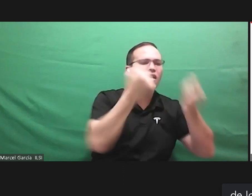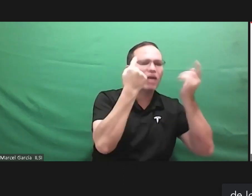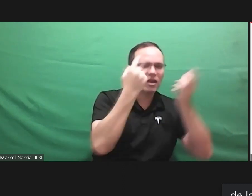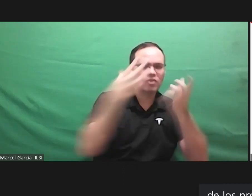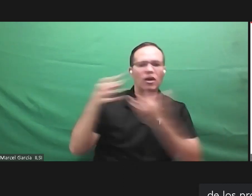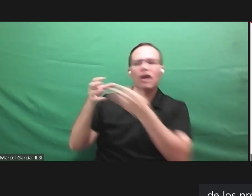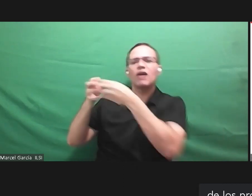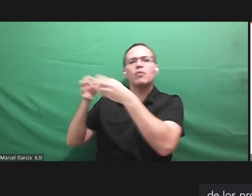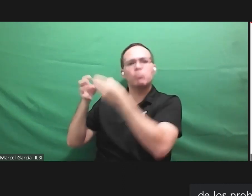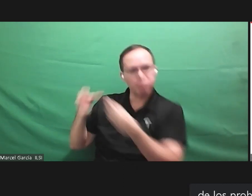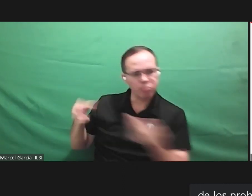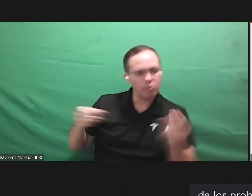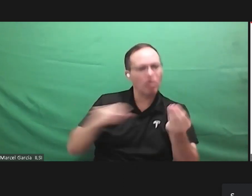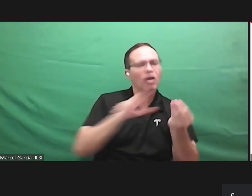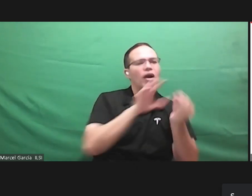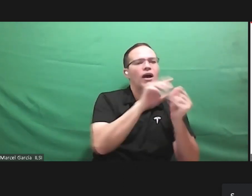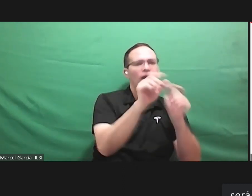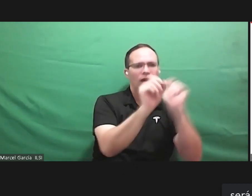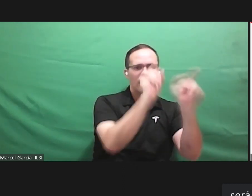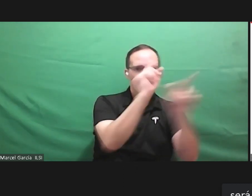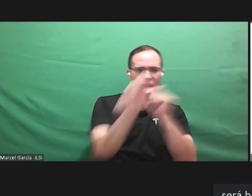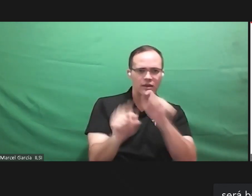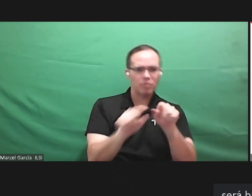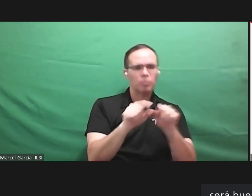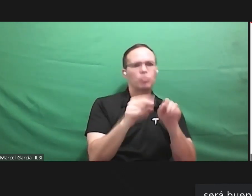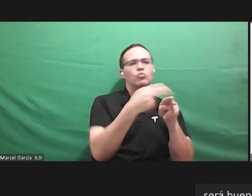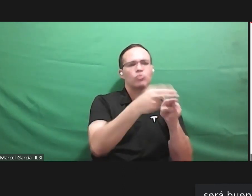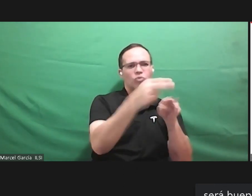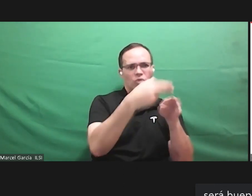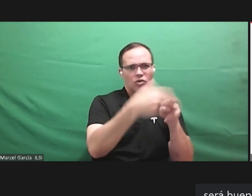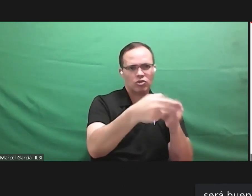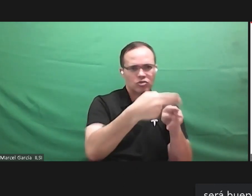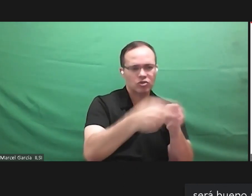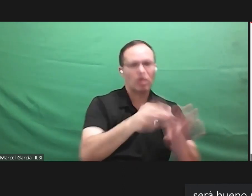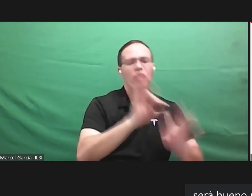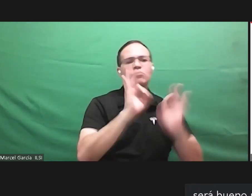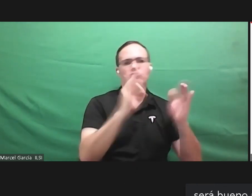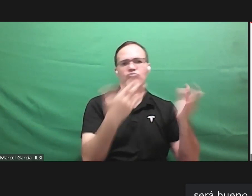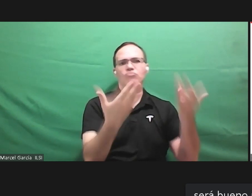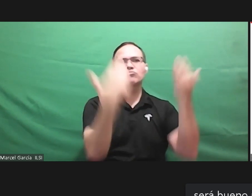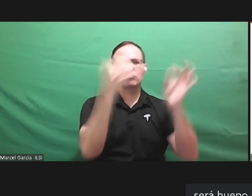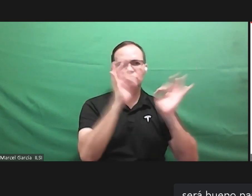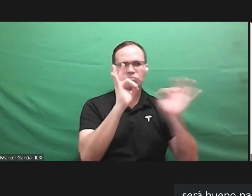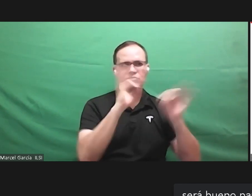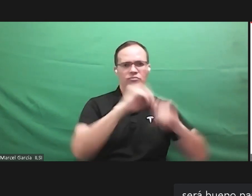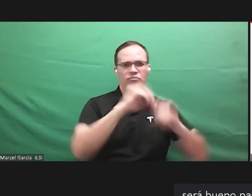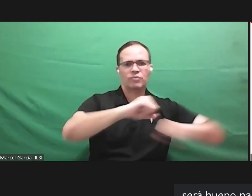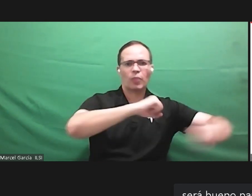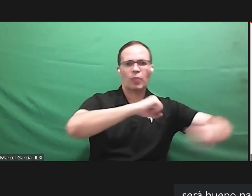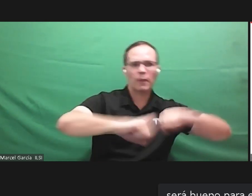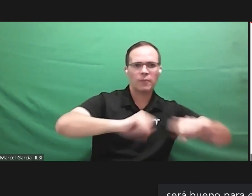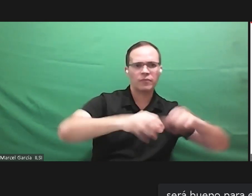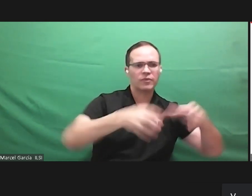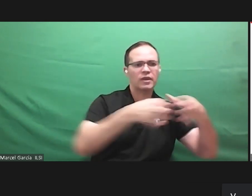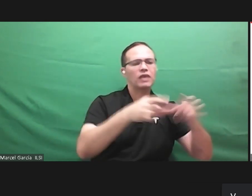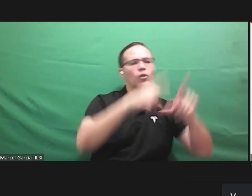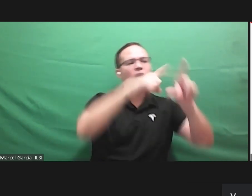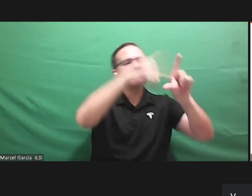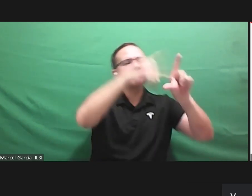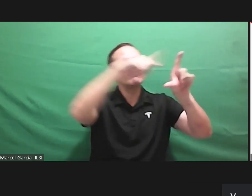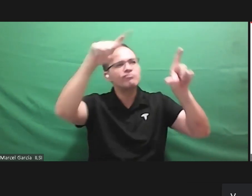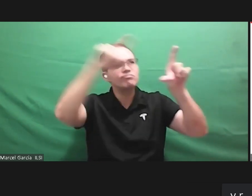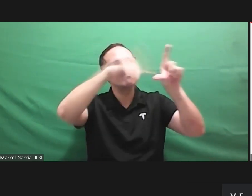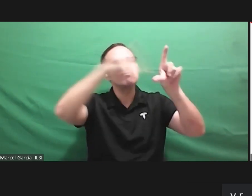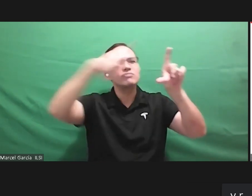también para el próximo censo. Y necesidad de registros administrativos que dialoguen con los indicadores. Es muy importante tener